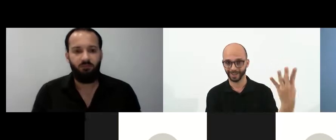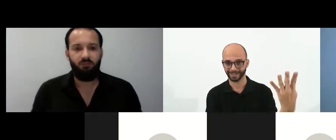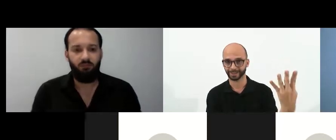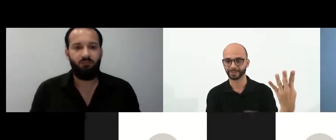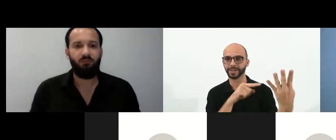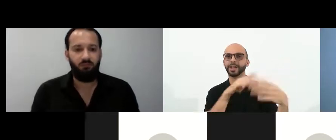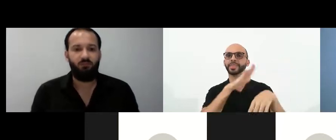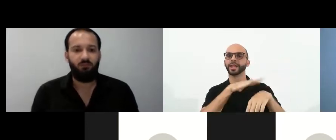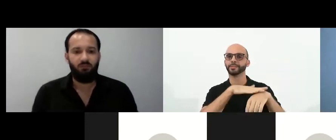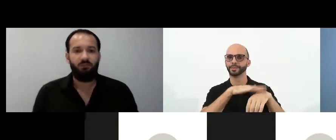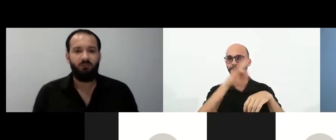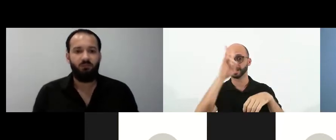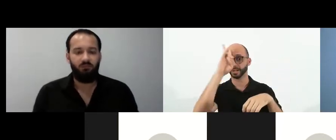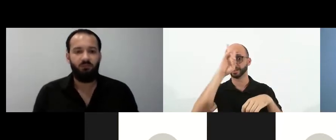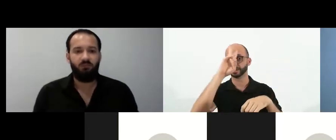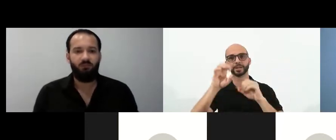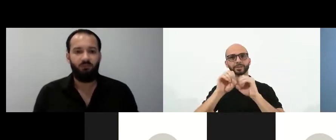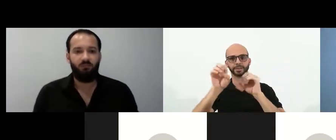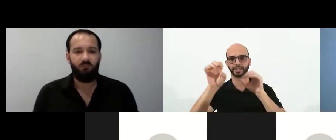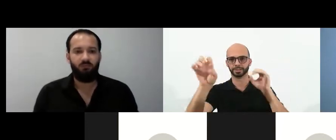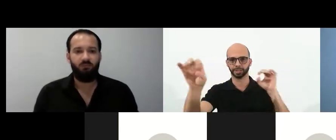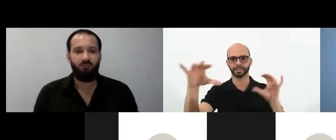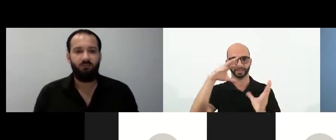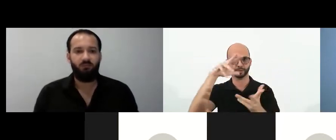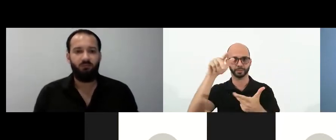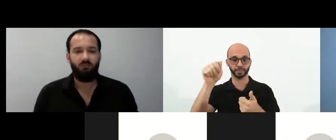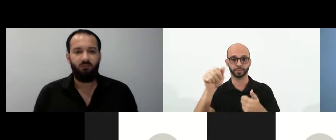né, já temos vários